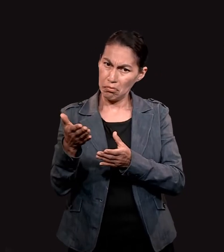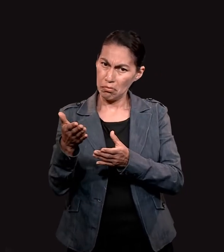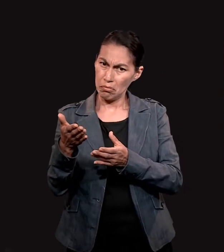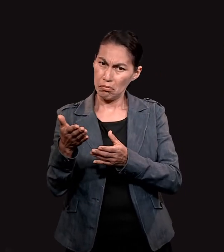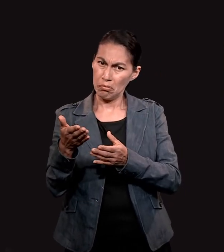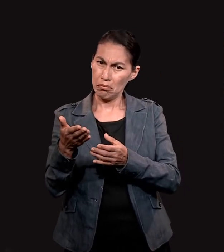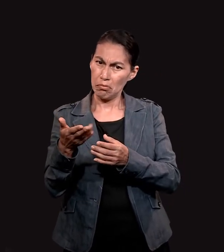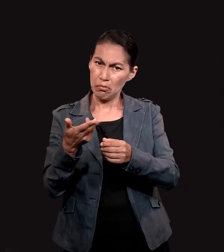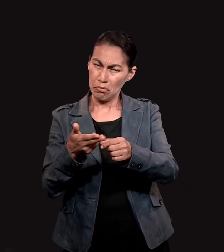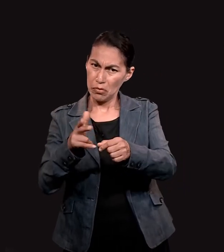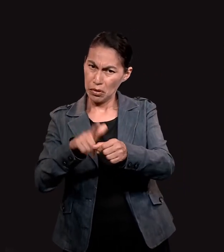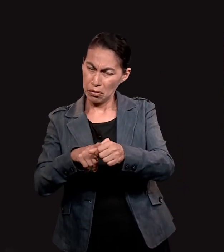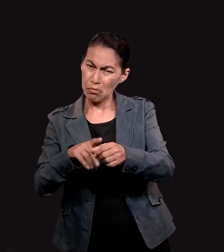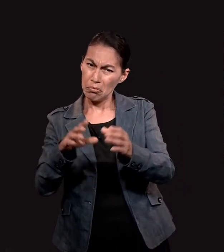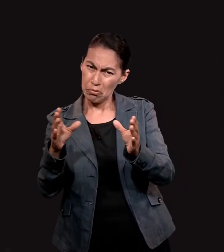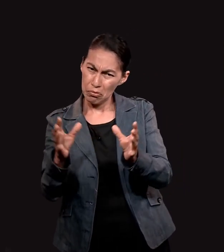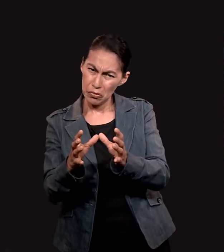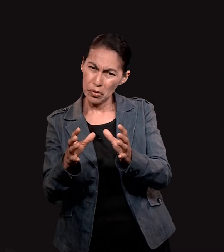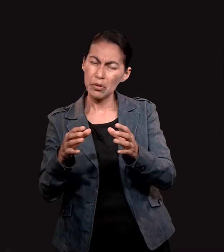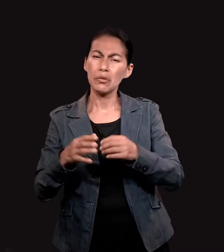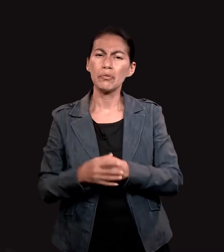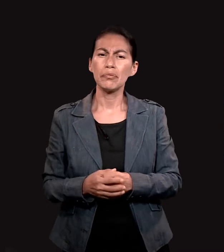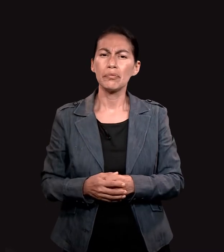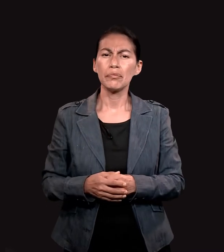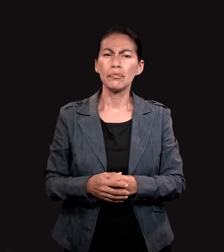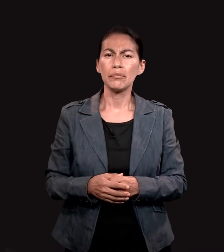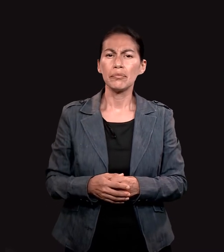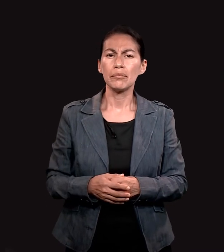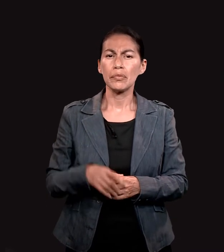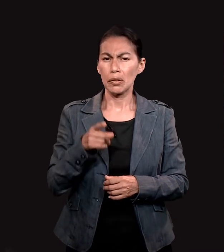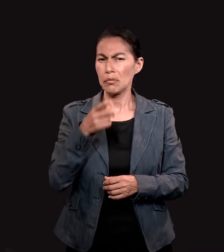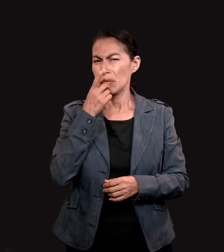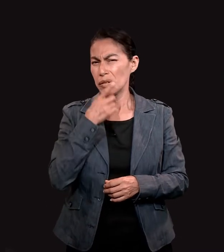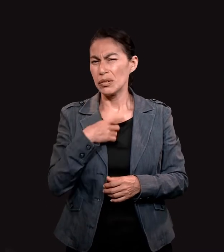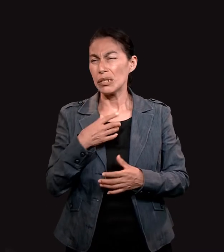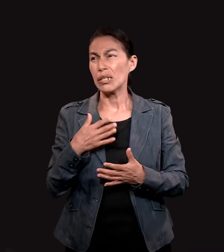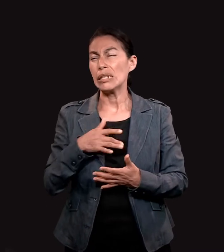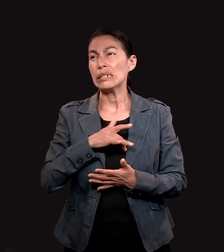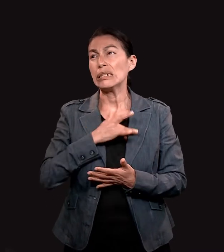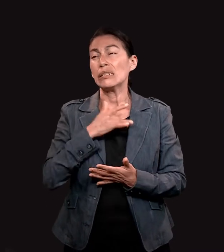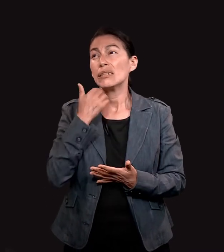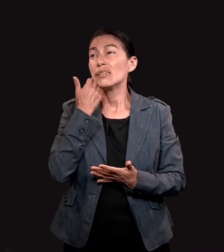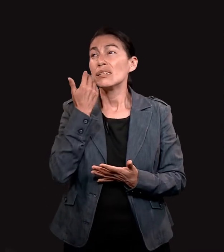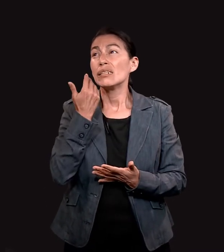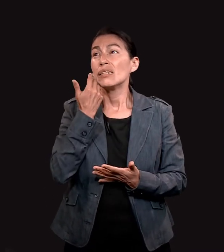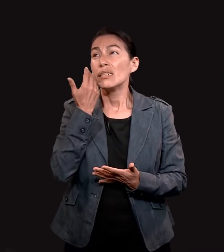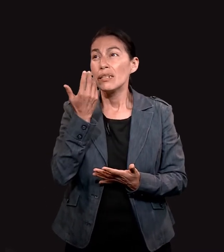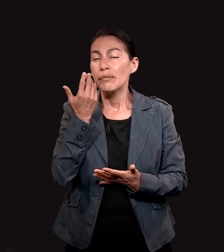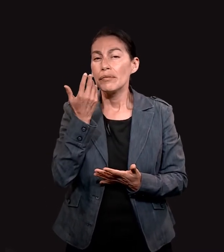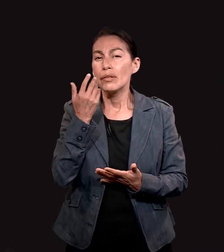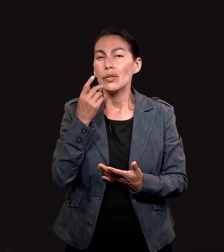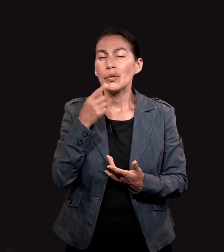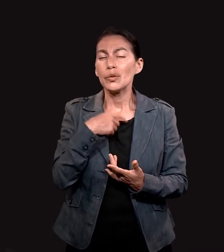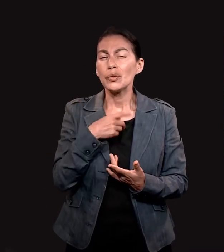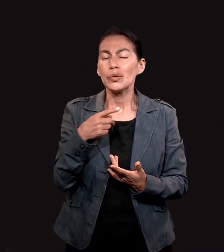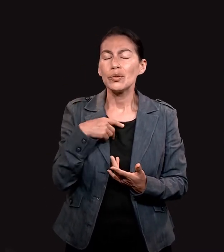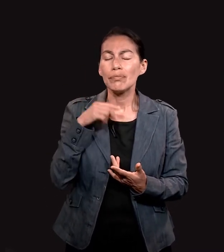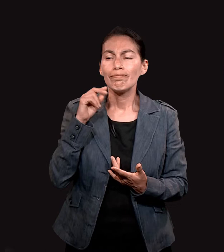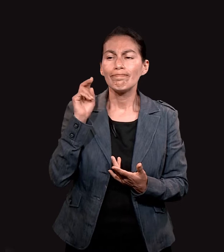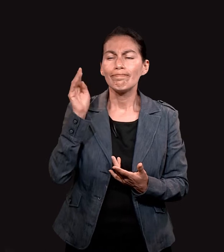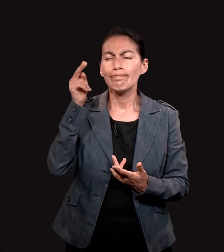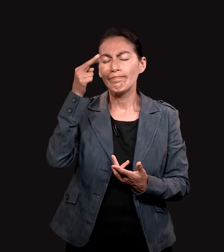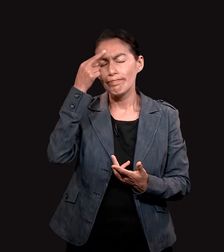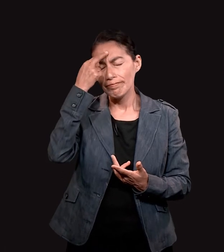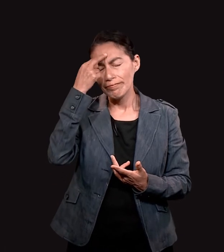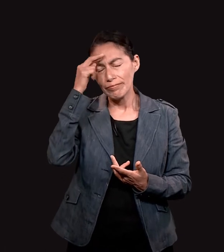esposa pudiera tener su clínica, que era para ella un deseo que ella tenía y que siempre me lo decía. Y ahora